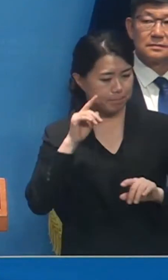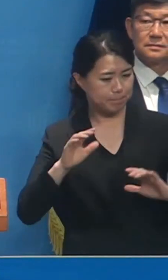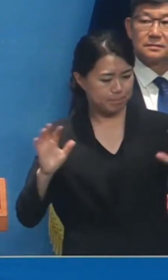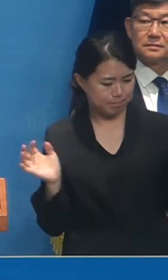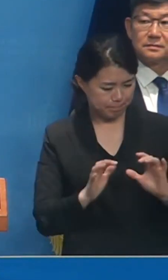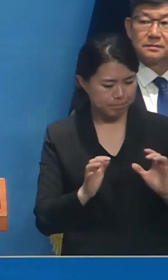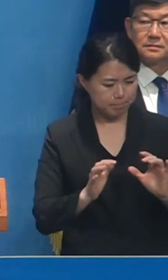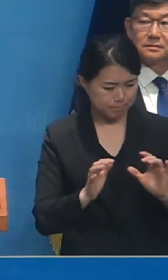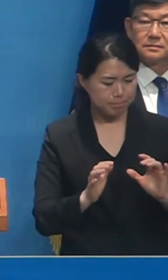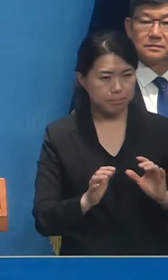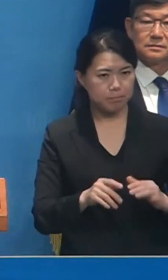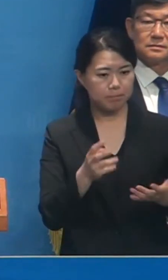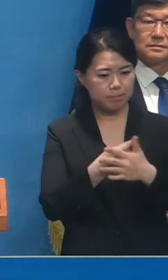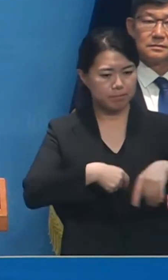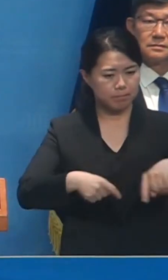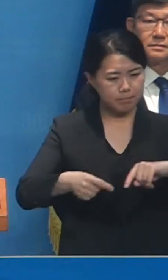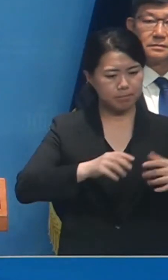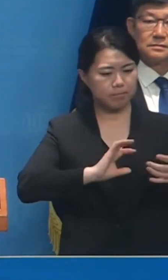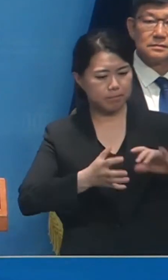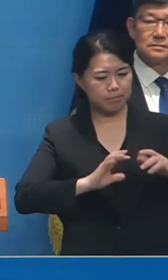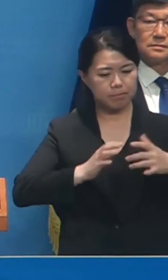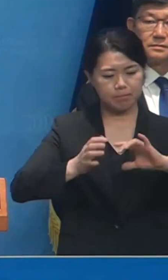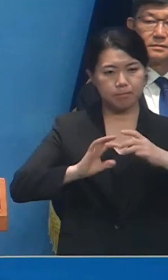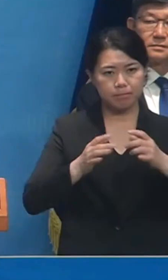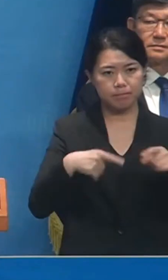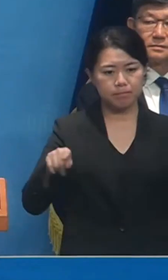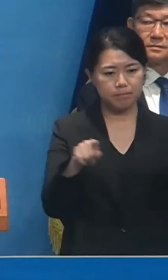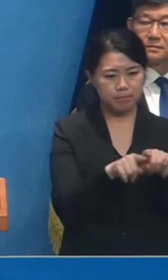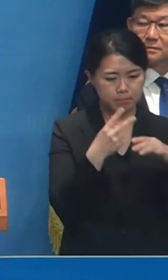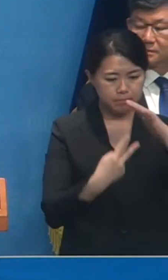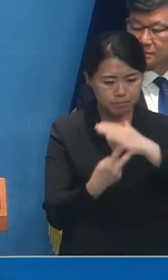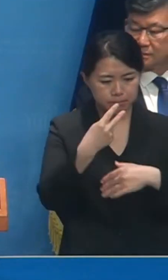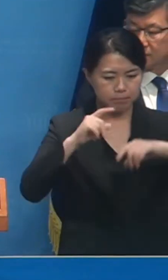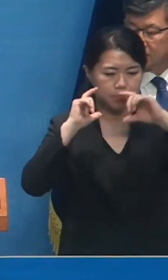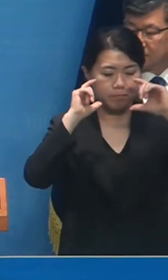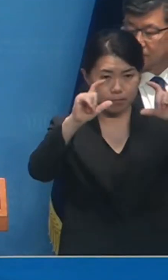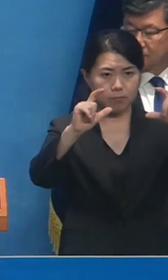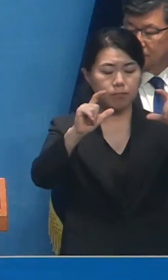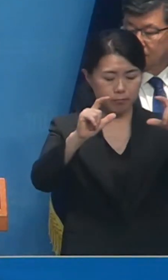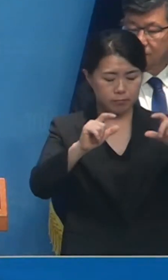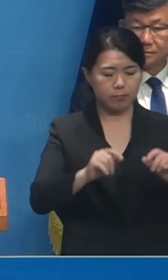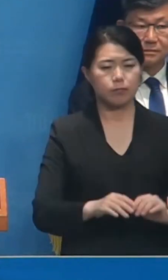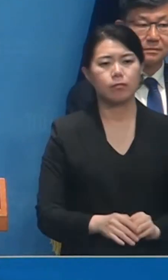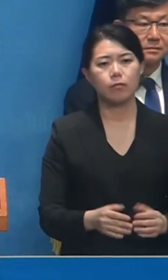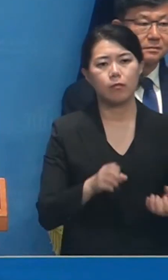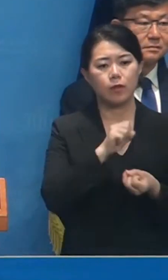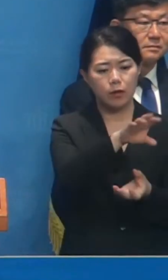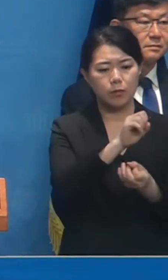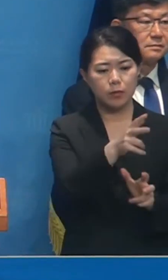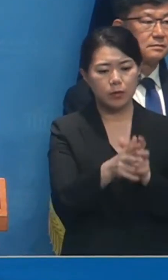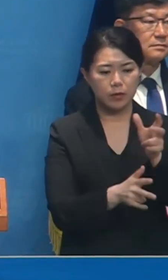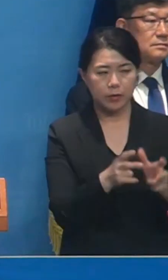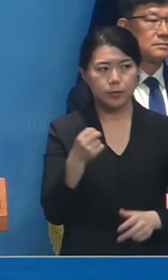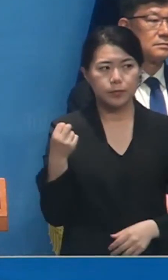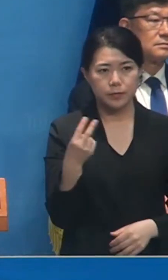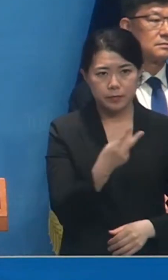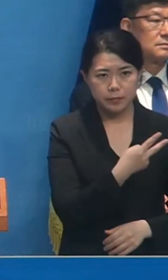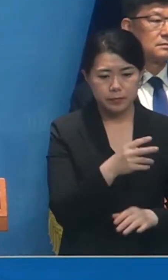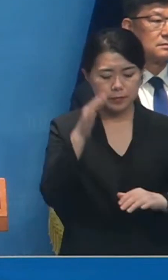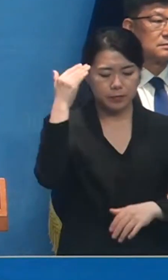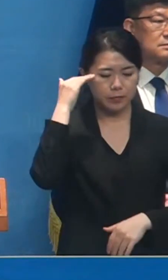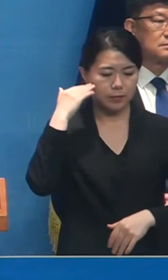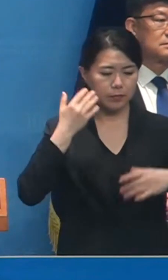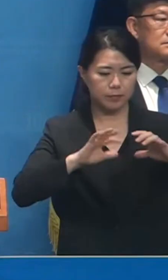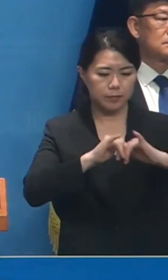맞대고 정책을 모색하며 공동의 비전을 선언한다는 것은 우리 택배 산업뿐만 아니라